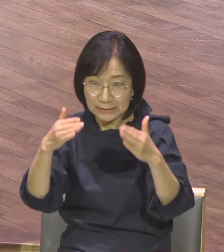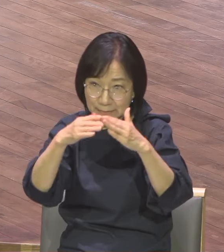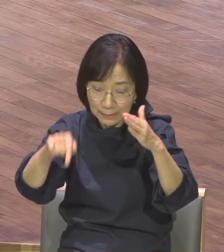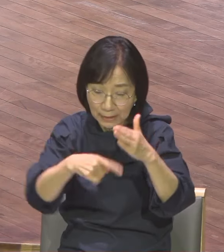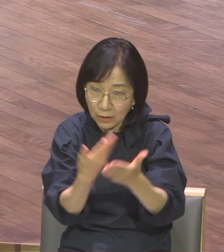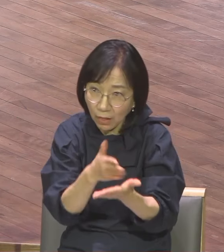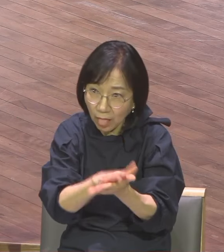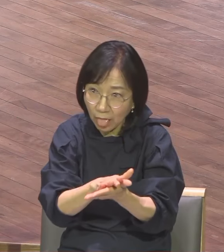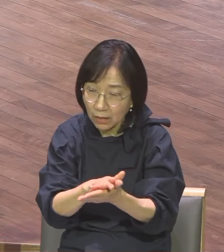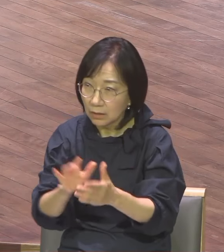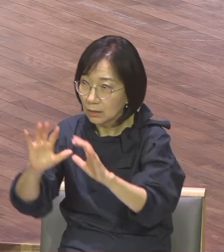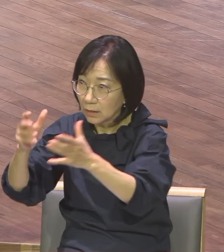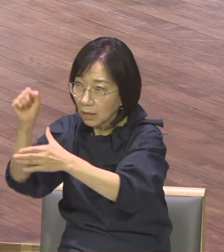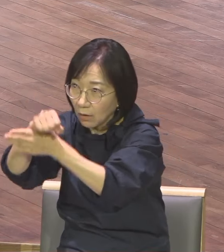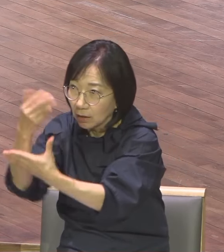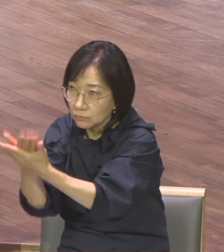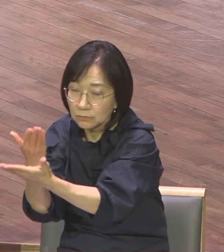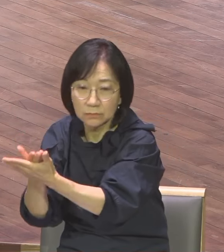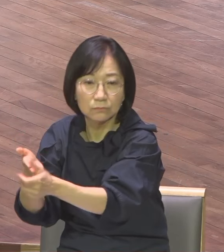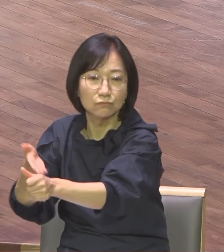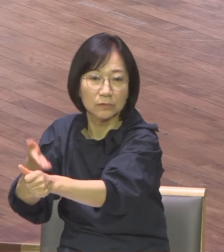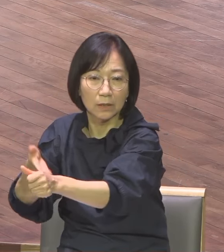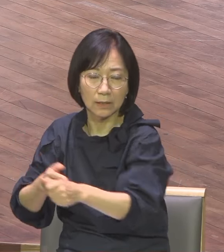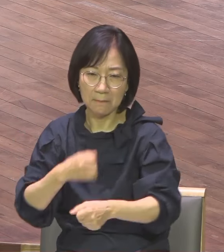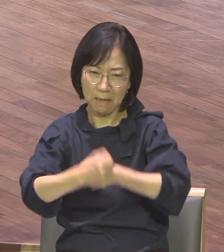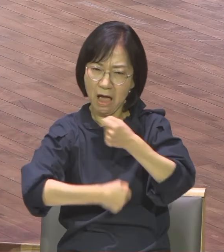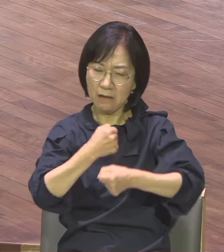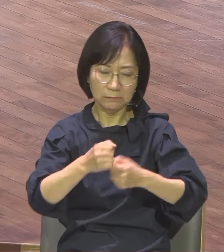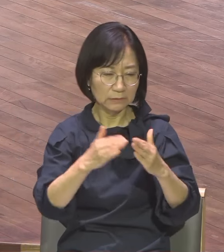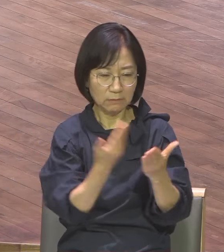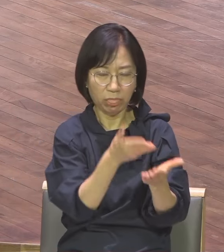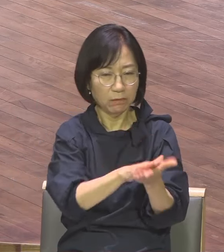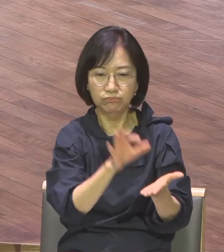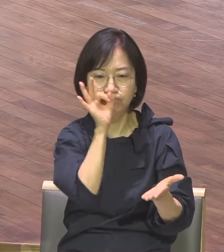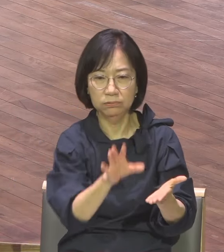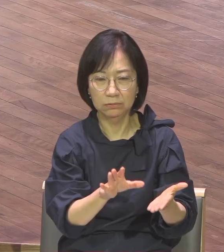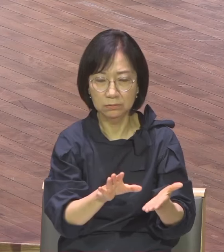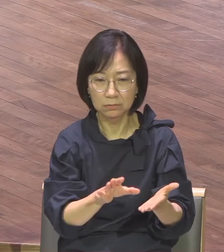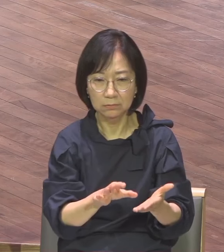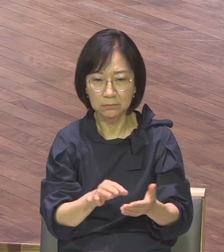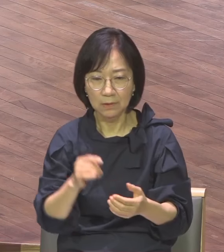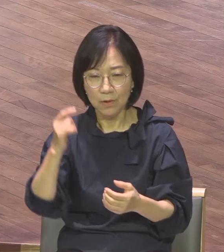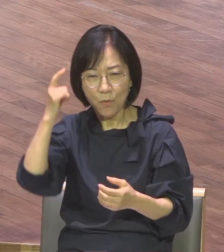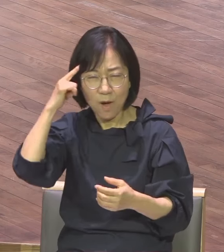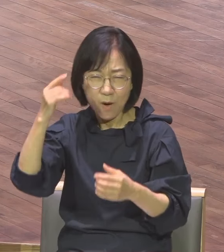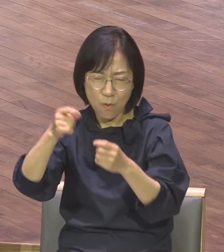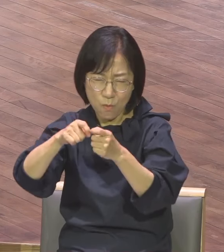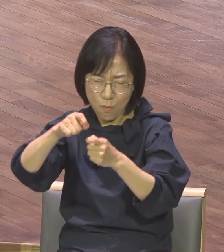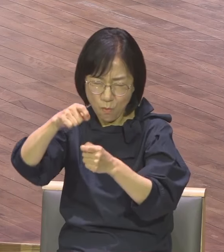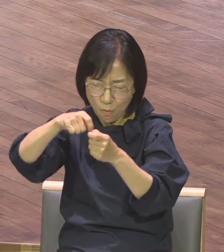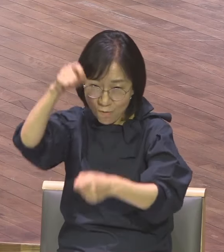이 공산주의부터 나라가 저 이태리더라고. 근데 어떻든 그